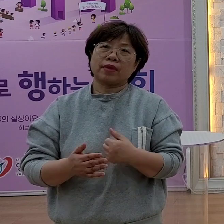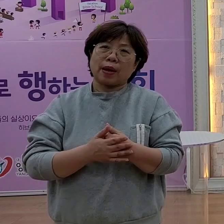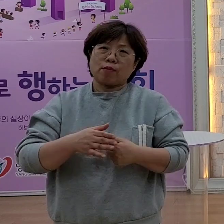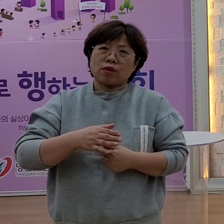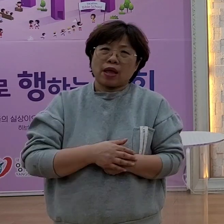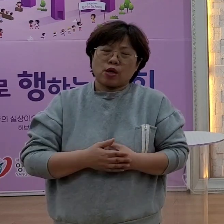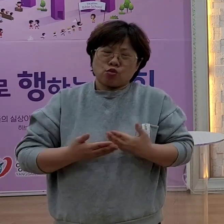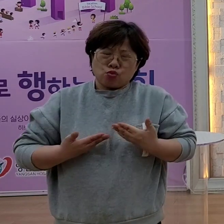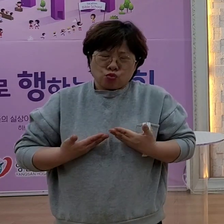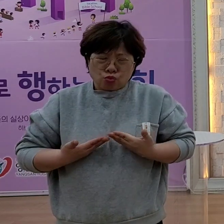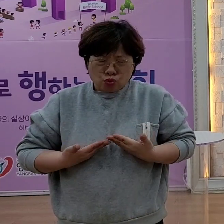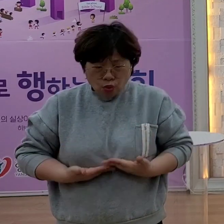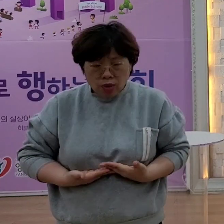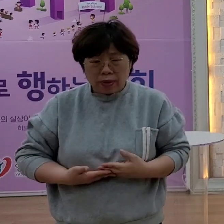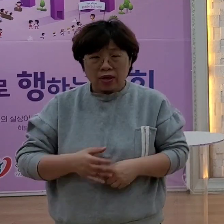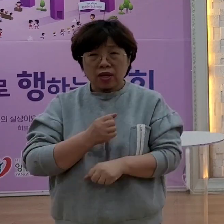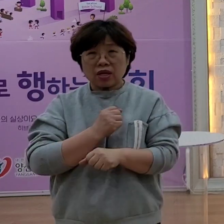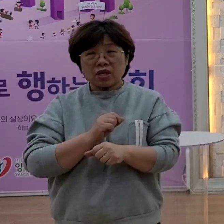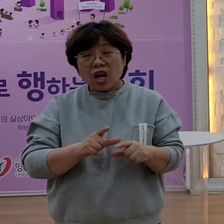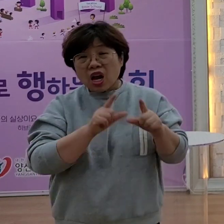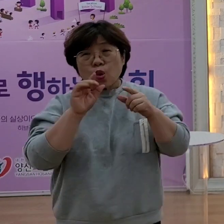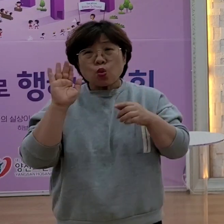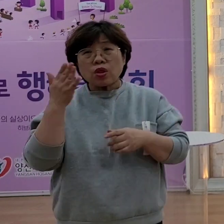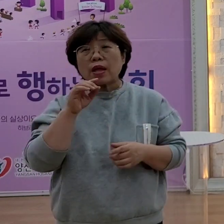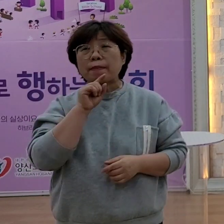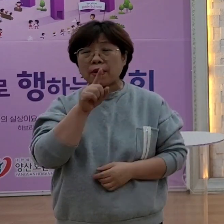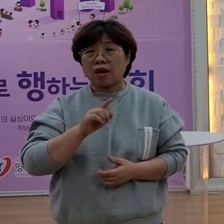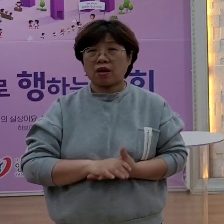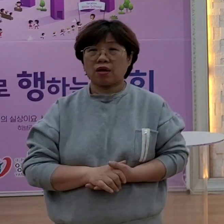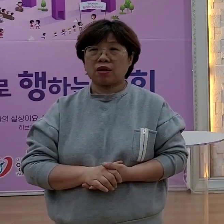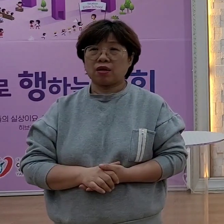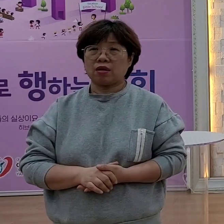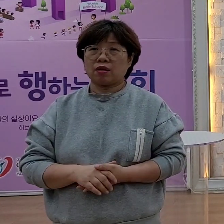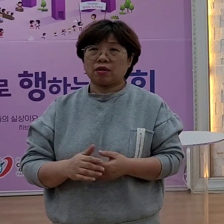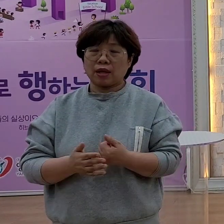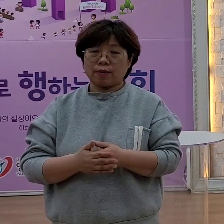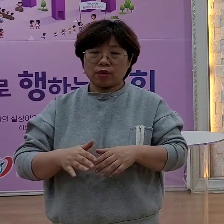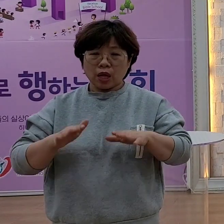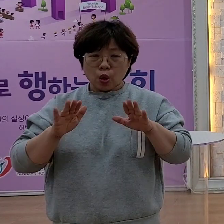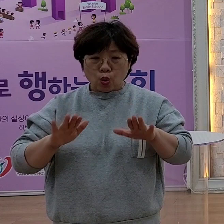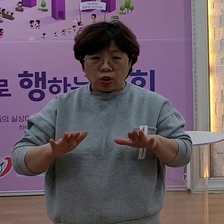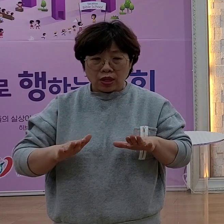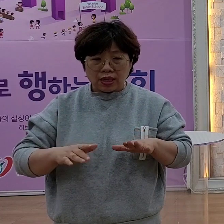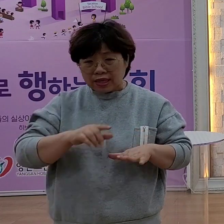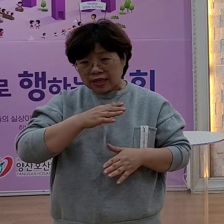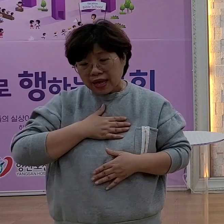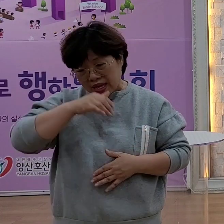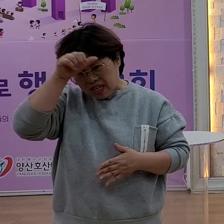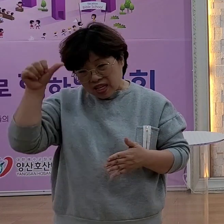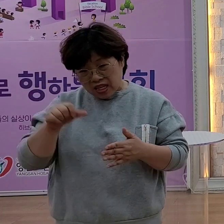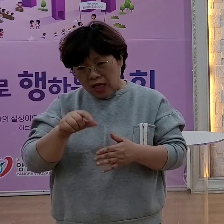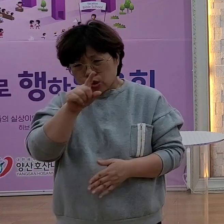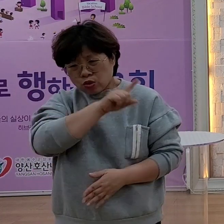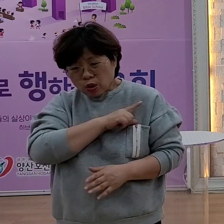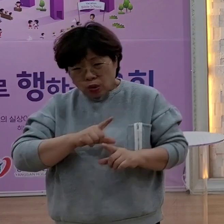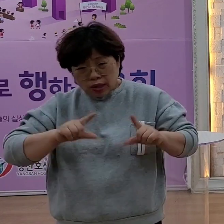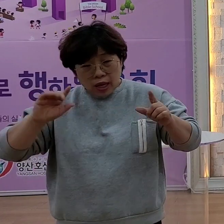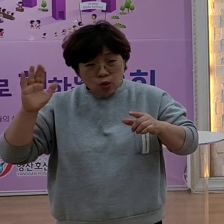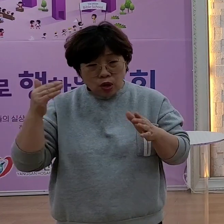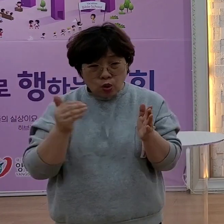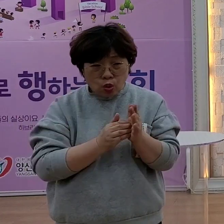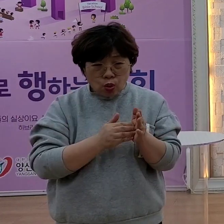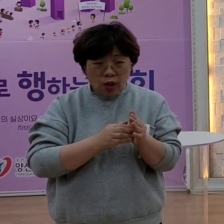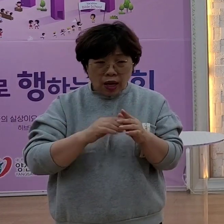산다는 뜻은 아까도 제가 말씀드렸지만, 그래서 항상 오늘이 자기 인생의 최고의 날이 되도록 이 하루를